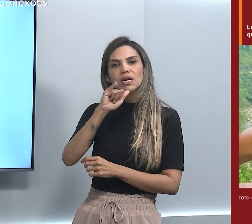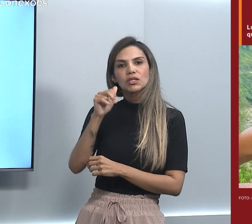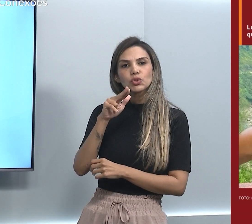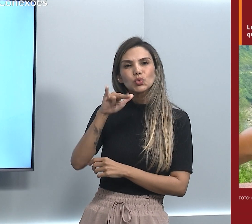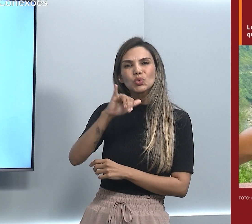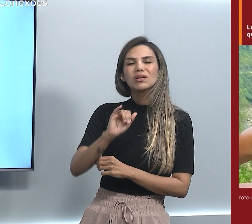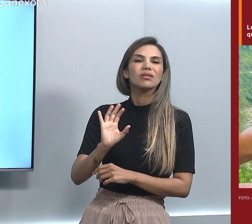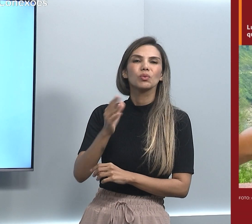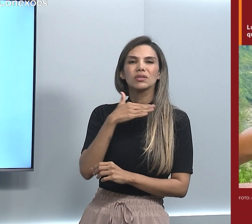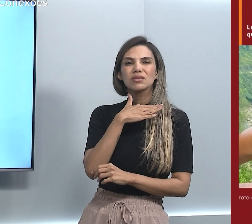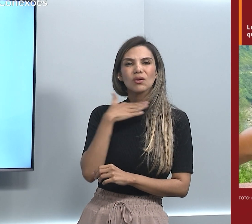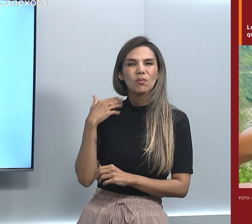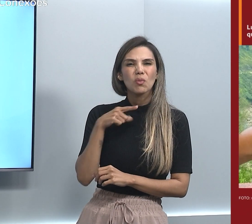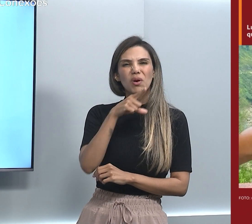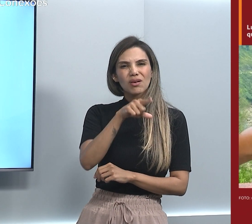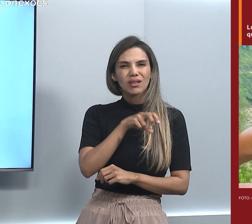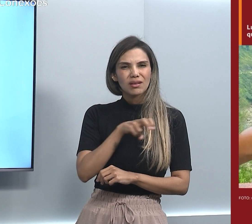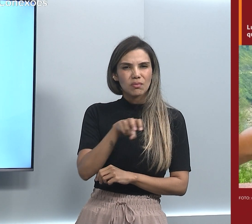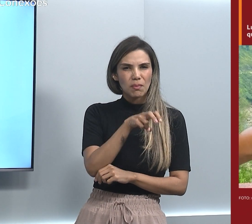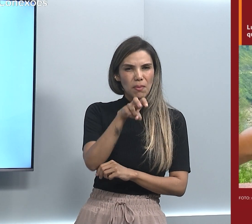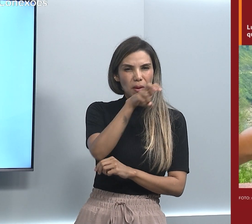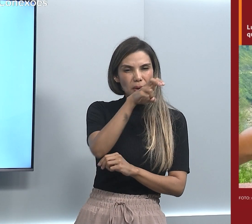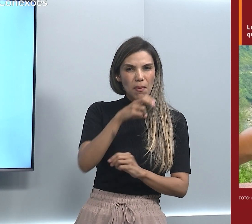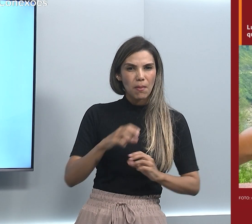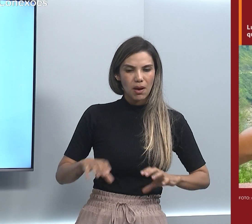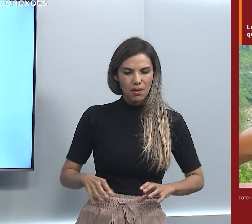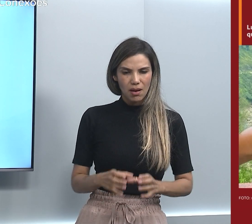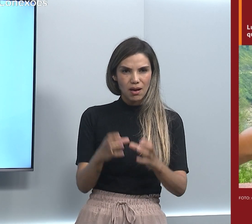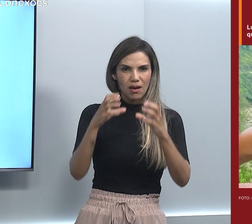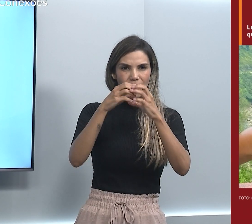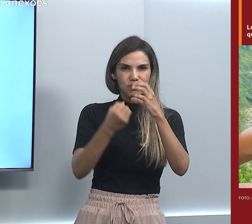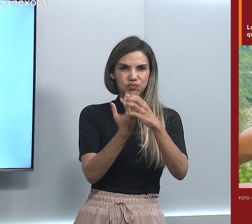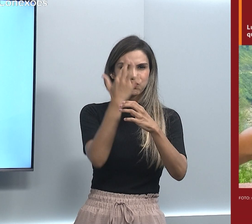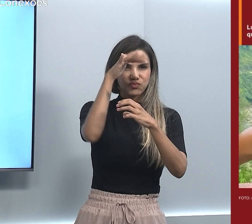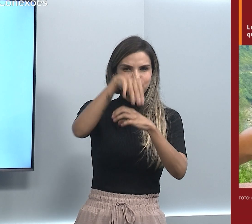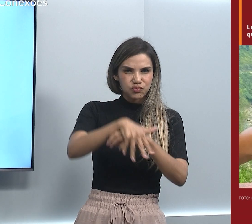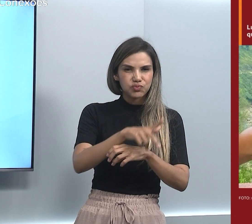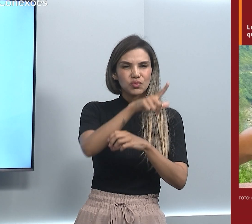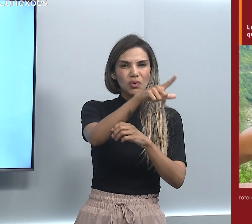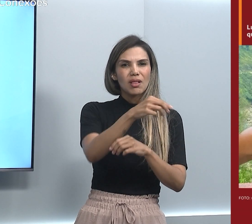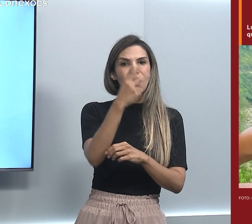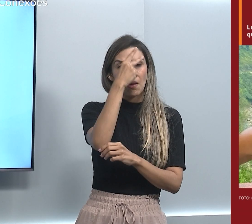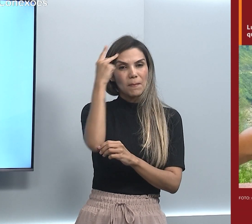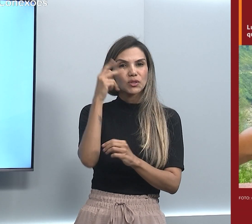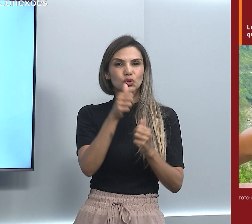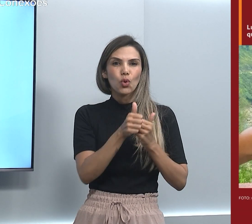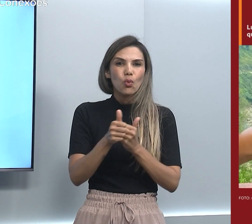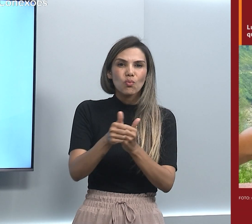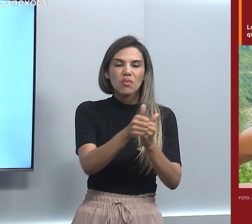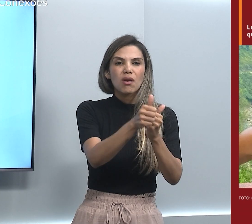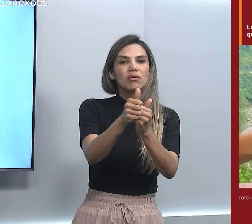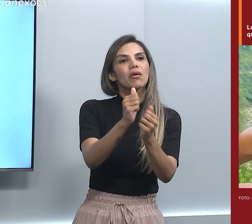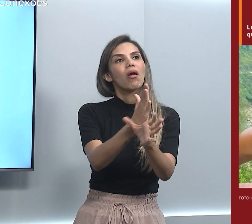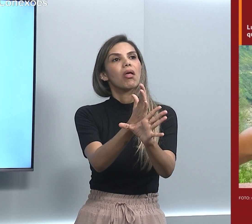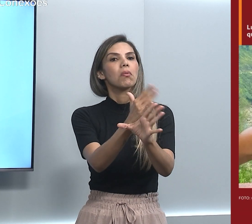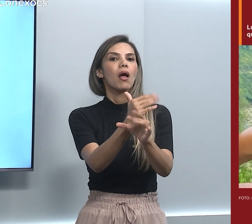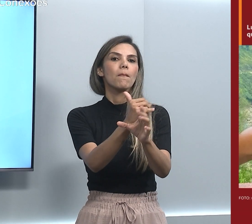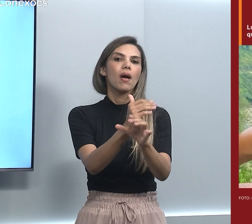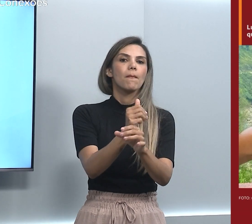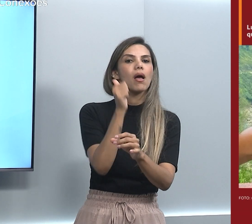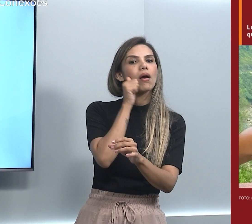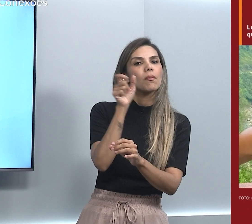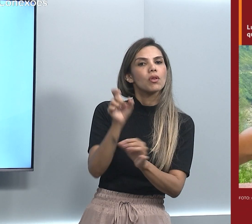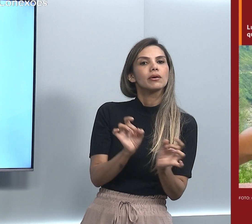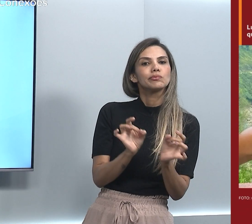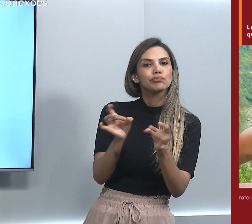uma trilha em um vulcão na Indonésia. A família acusa o guia de negligência por supostamente ter abandonado Juliana durante o